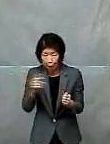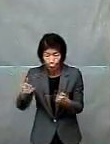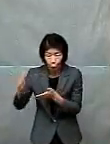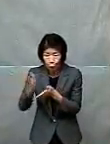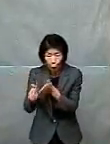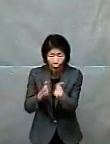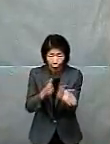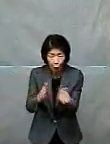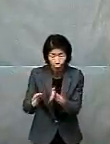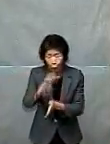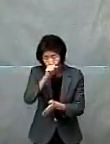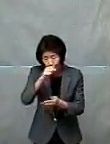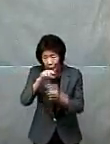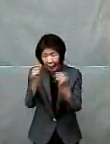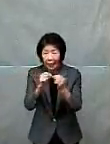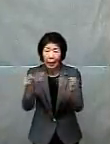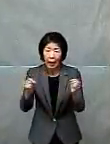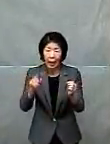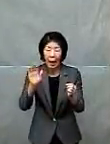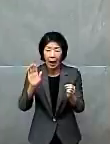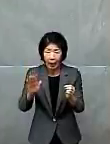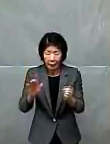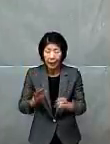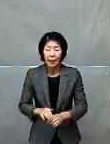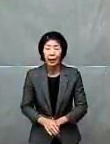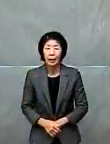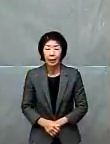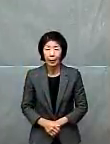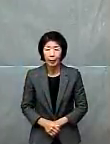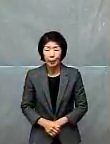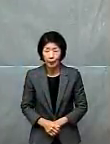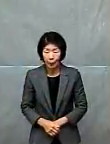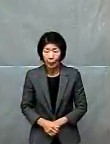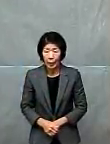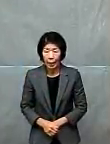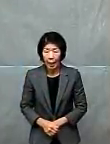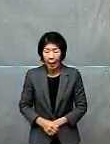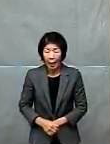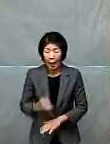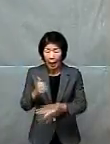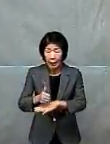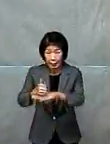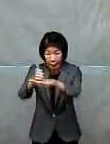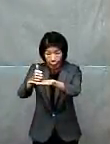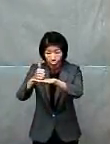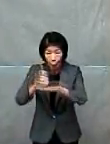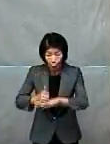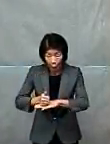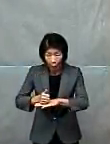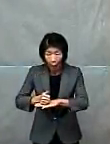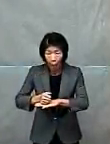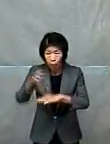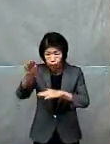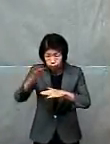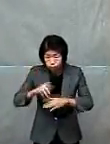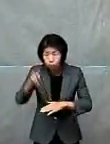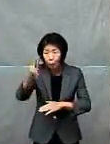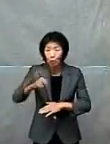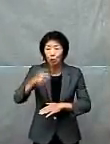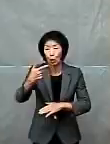ートの好成績というのも加わりまして、天皇杯順位が26位でございました